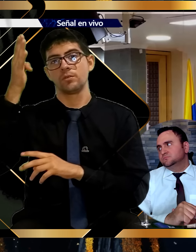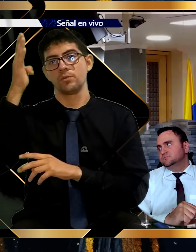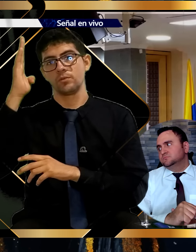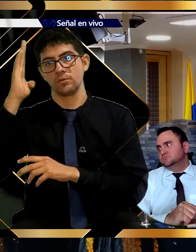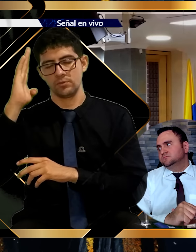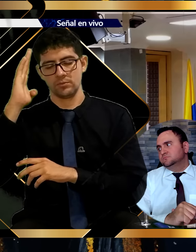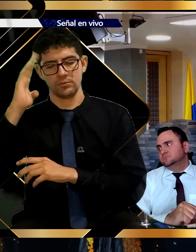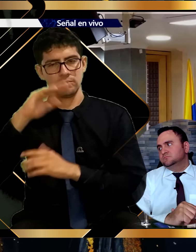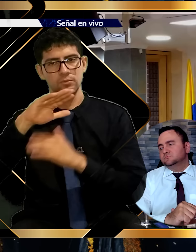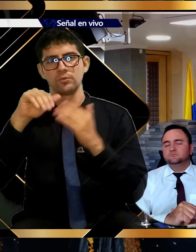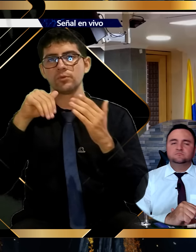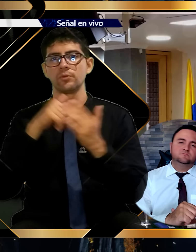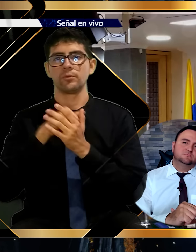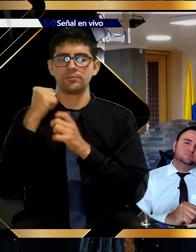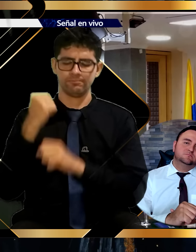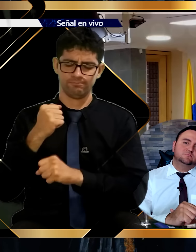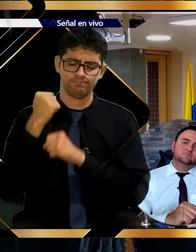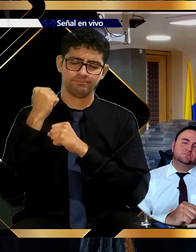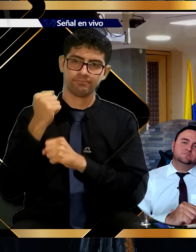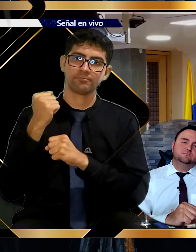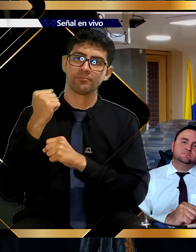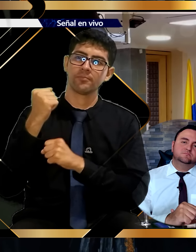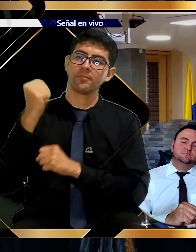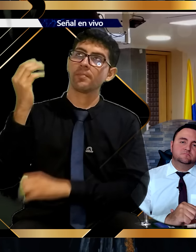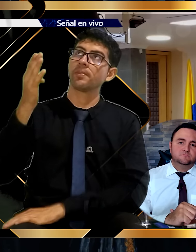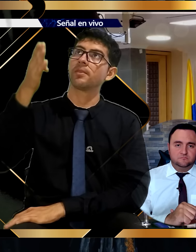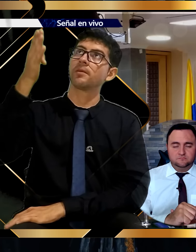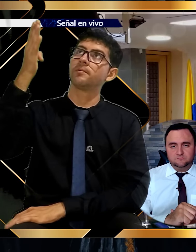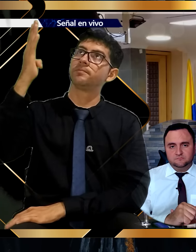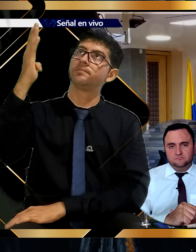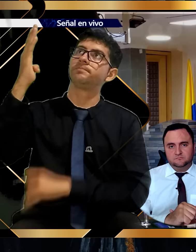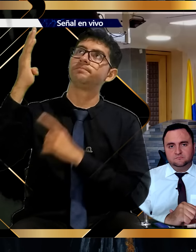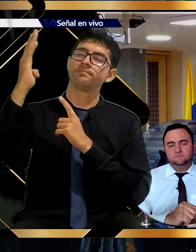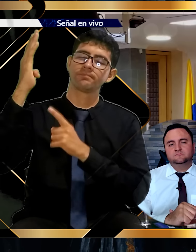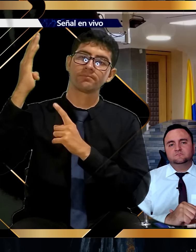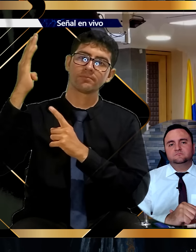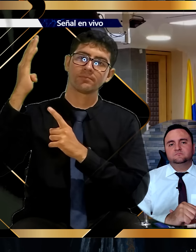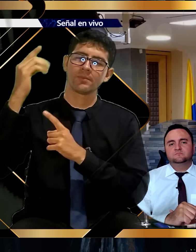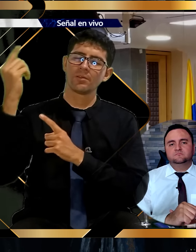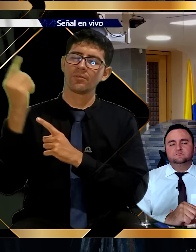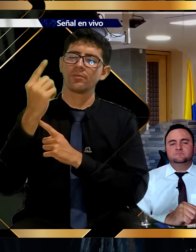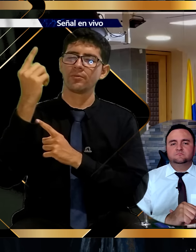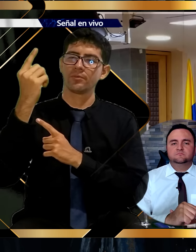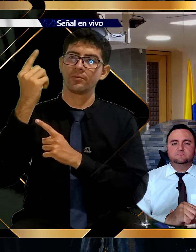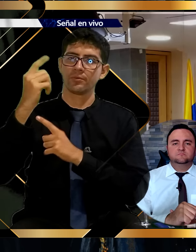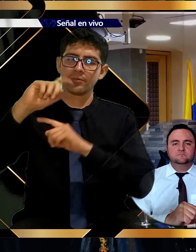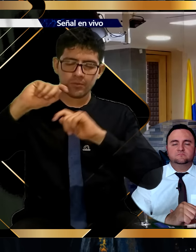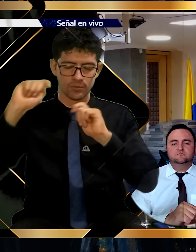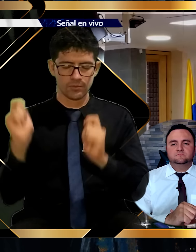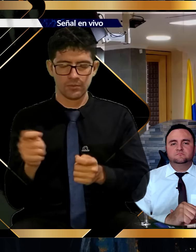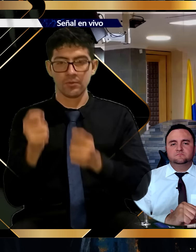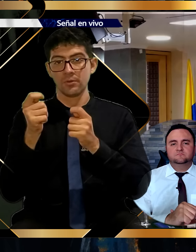vida. No soy una ni la mejor, sino la resurrección y la vida.